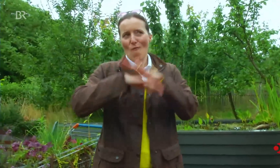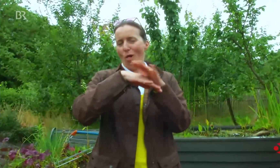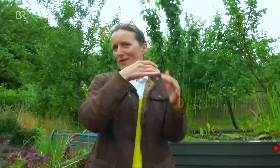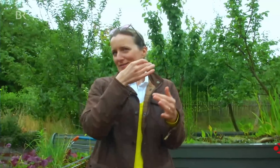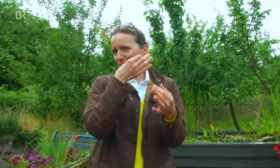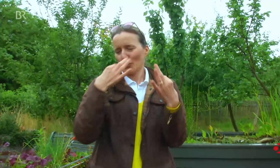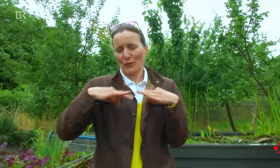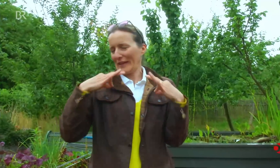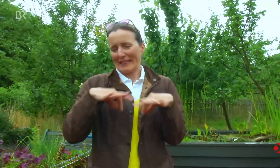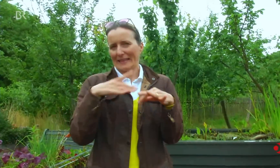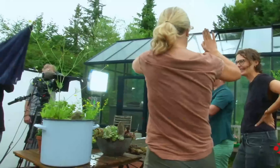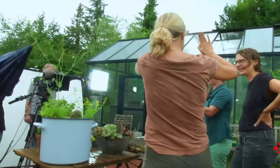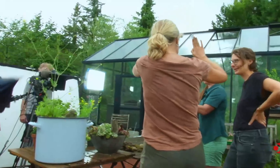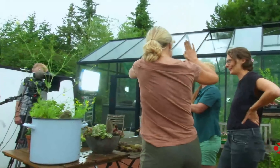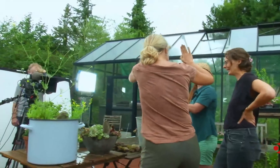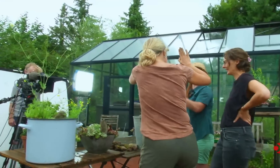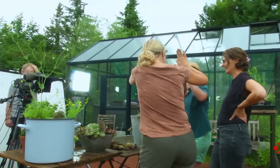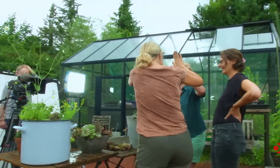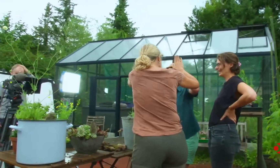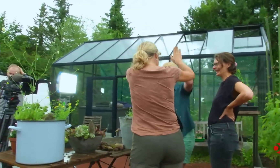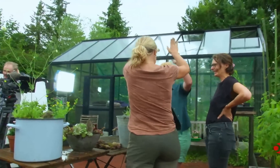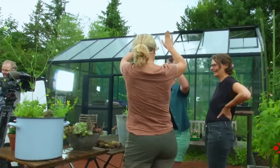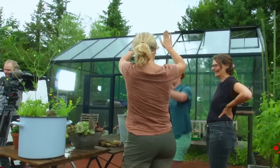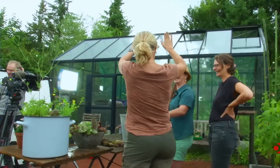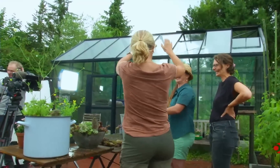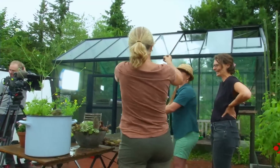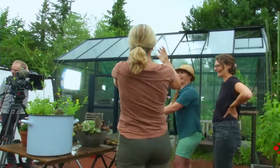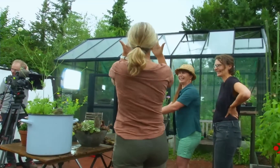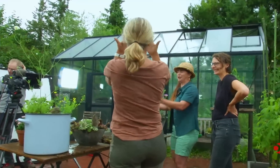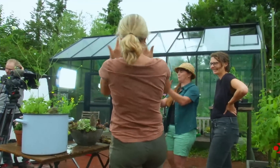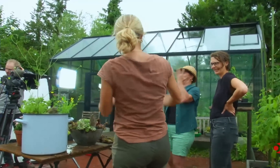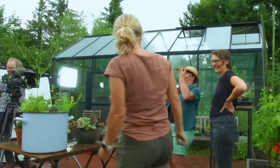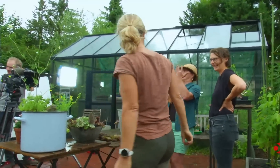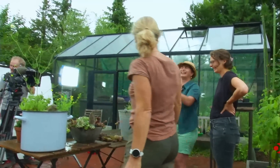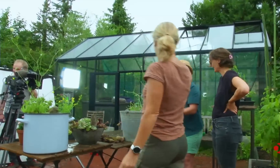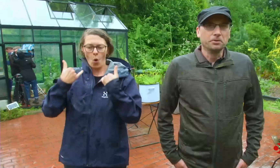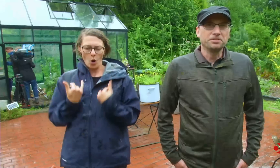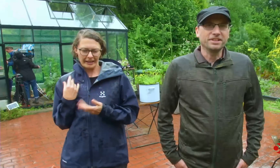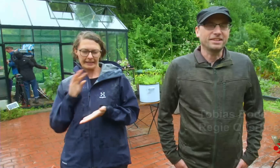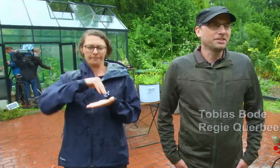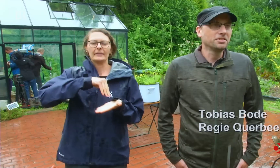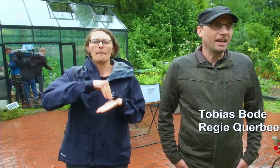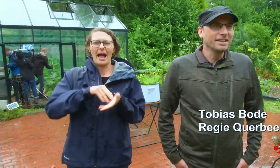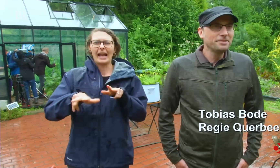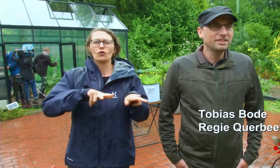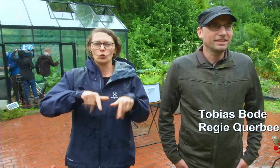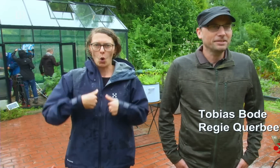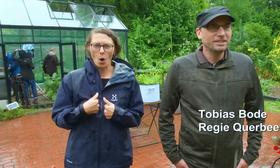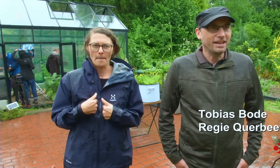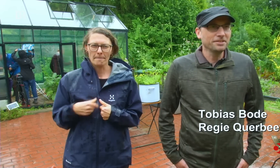Perfekt. Absolut zufrieden. Heute war ich halt als Regisseur dabei und ich fand das eigentlich total angenehm mit der Anne, weil